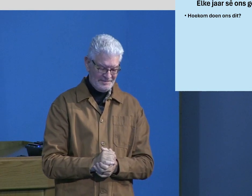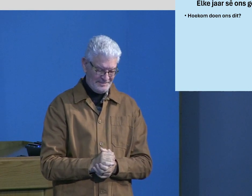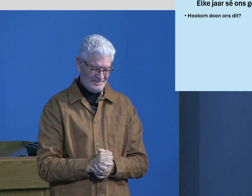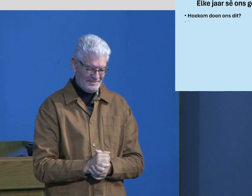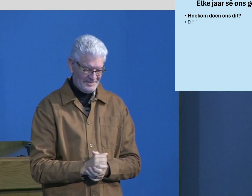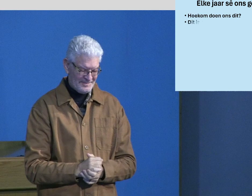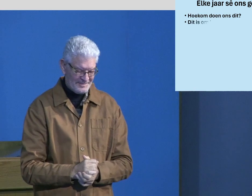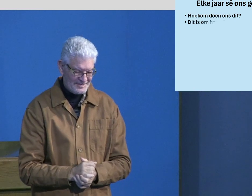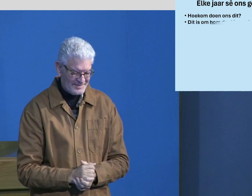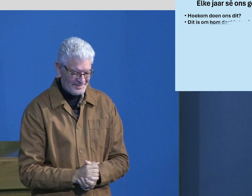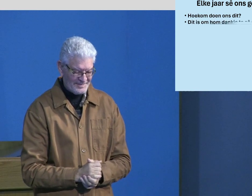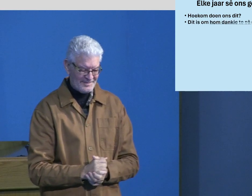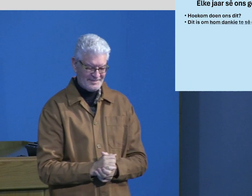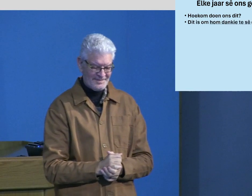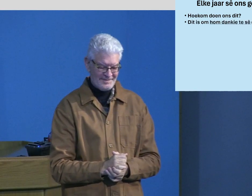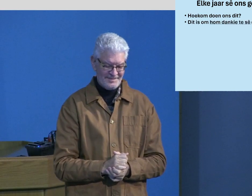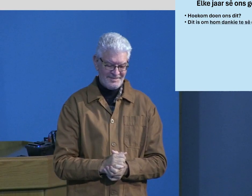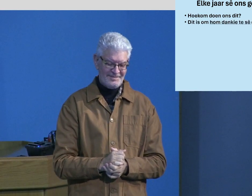nie, ons fokus op die kinders.